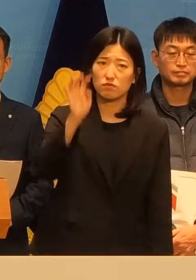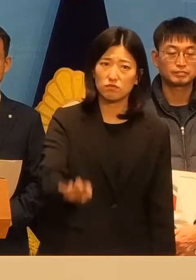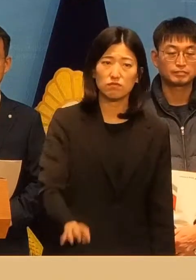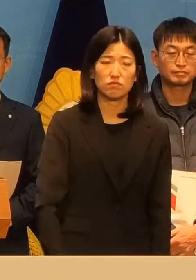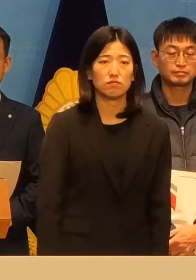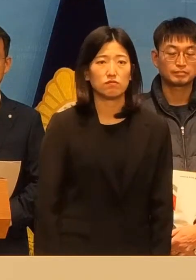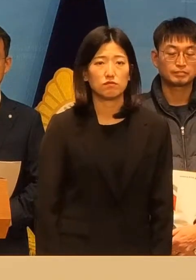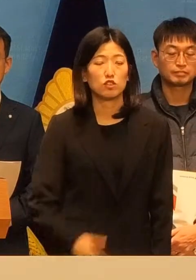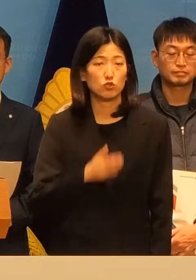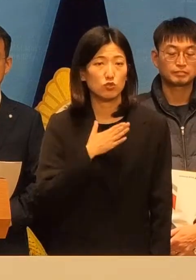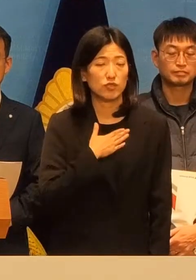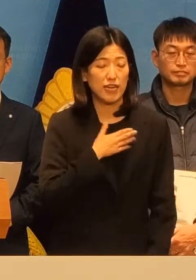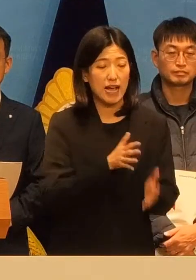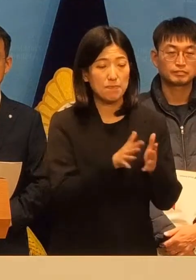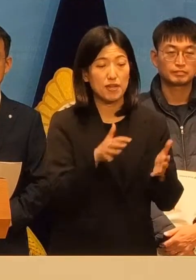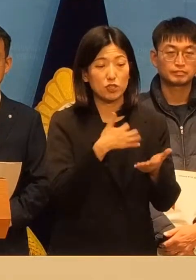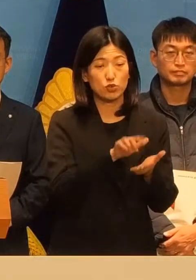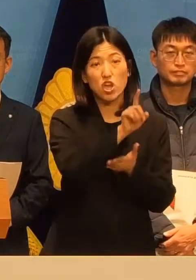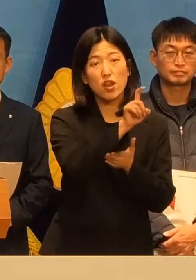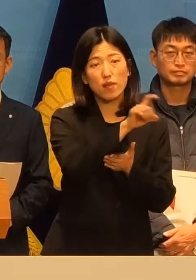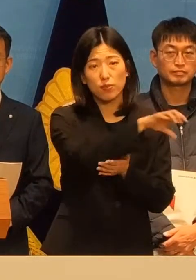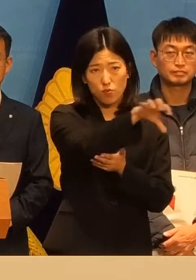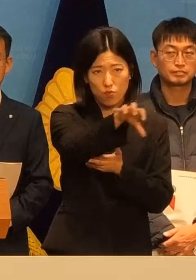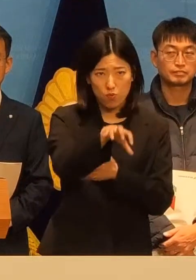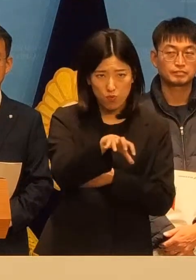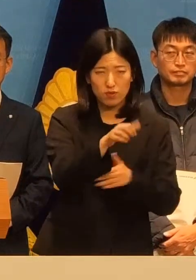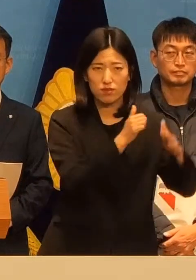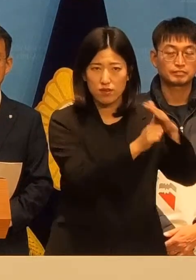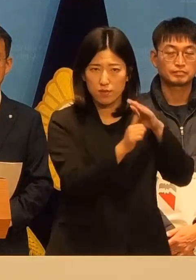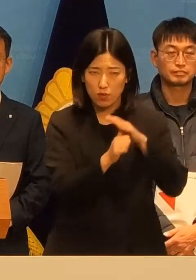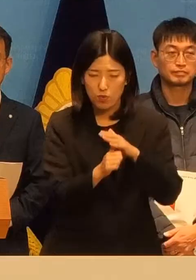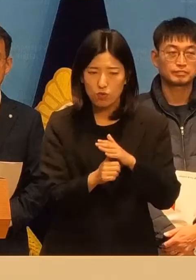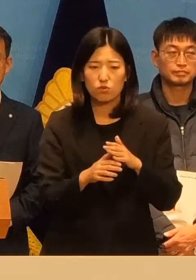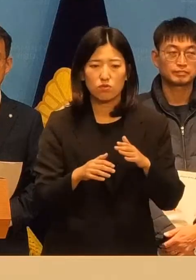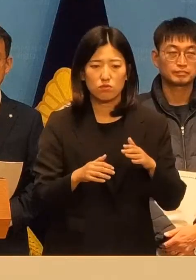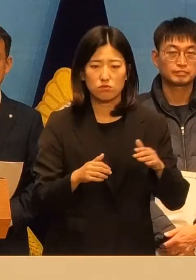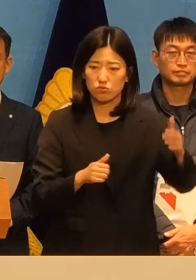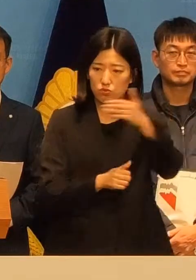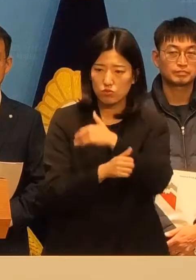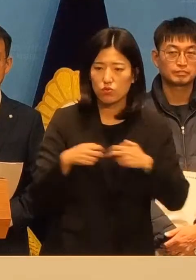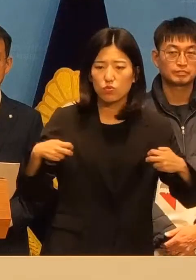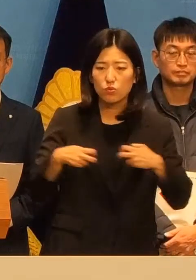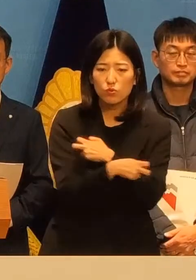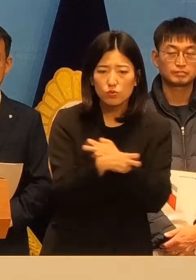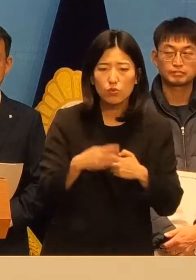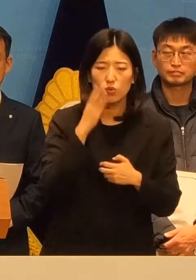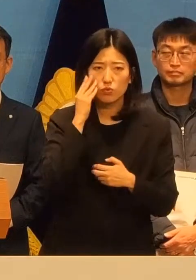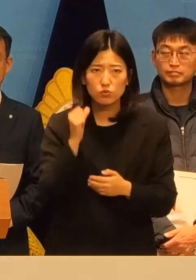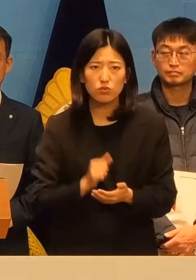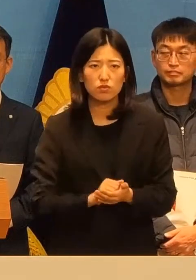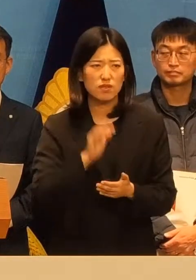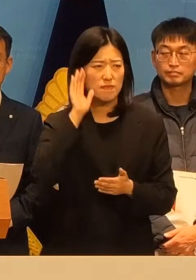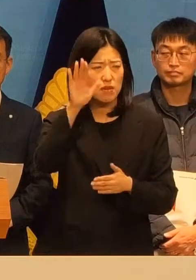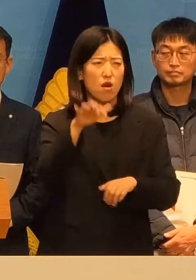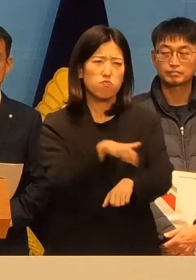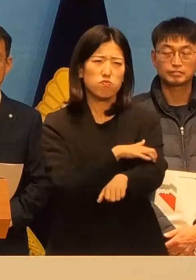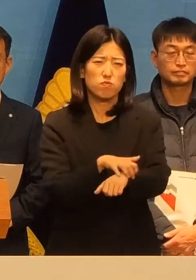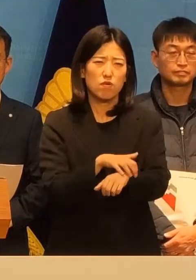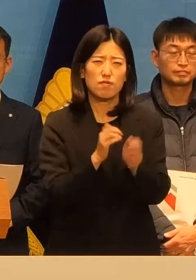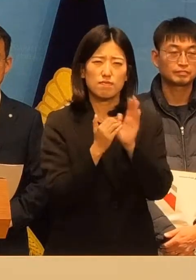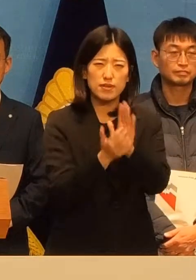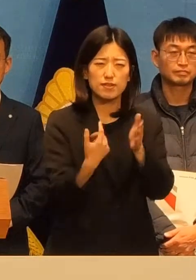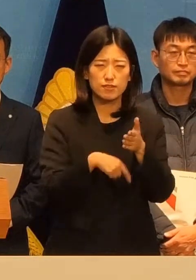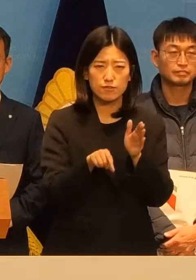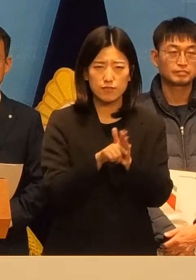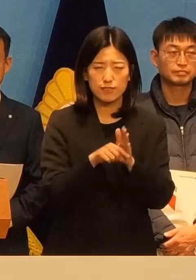아파트 입주민과 경기 북부 주민들의 주민 교통권을 지키기 위해, 그리고 미래 세대까지 이어질 불편을 막기 위해